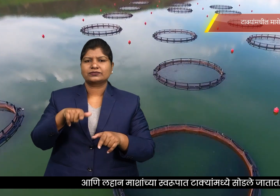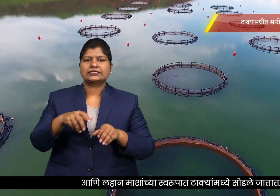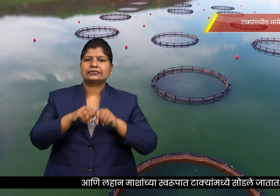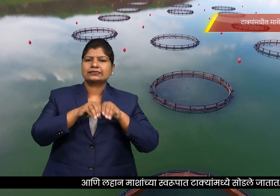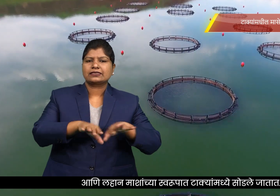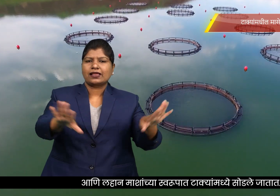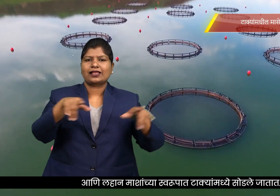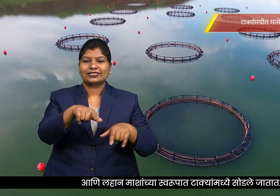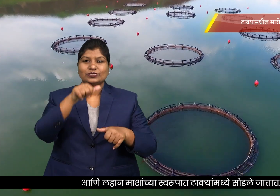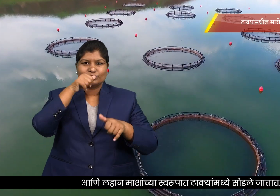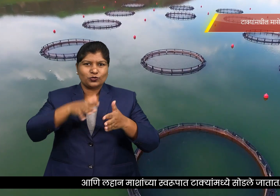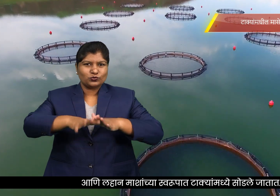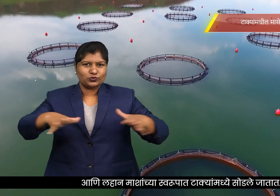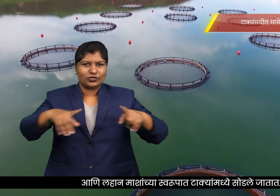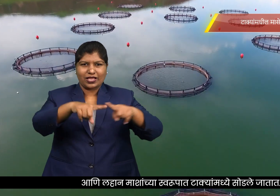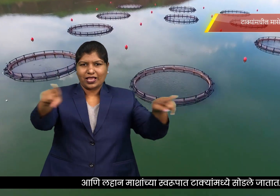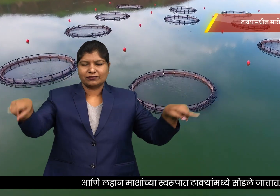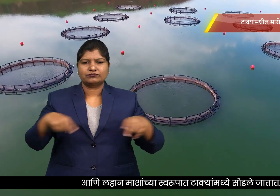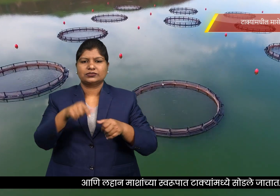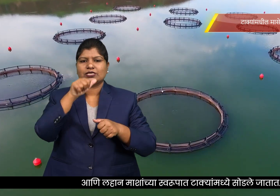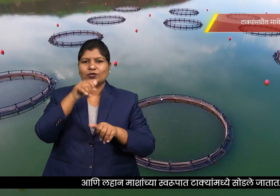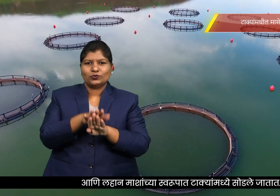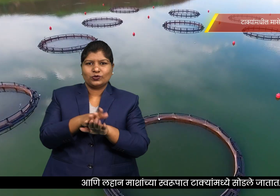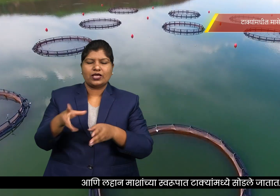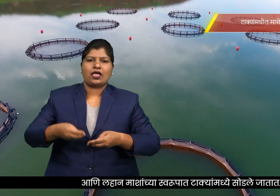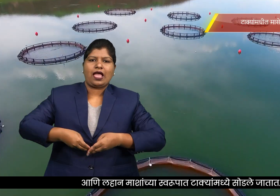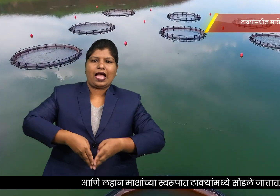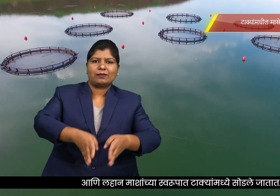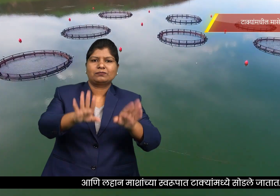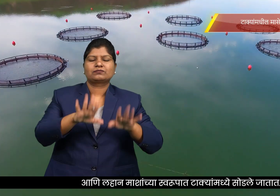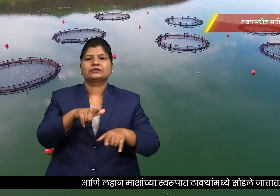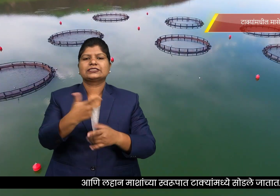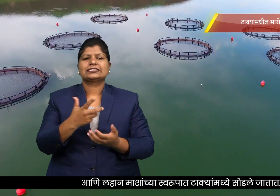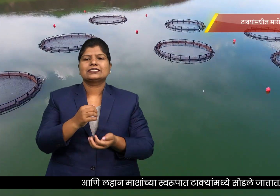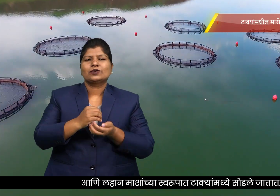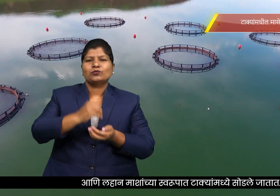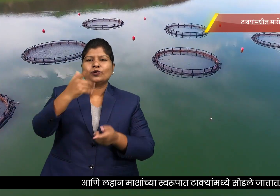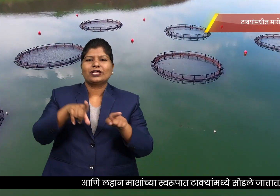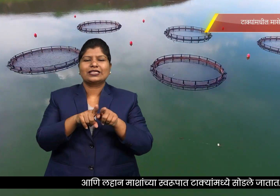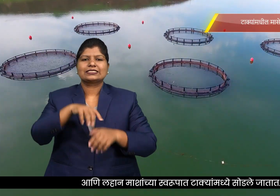माशांच्या स्वरूपात टाकीमध्ये सोडले जातात.